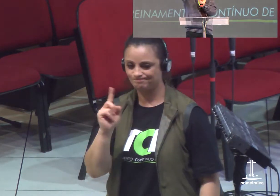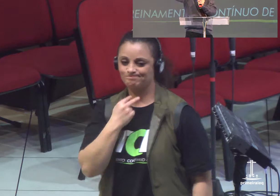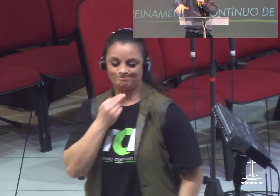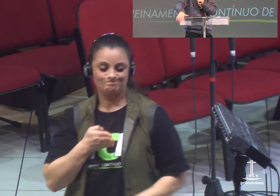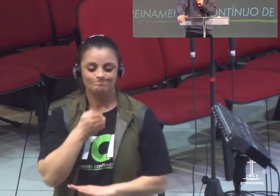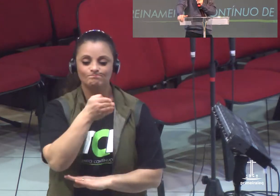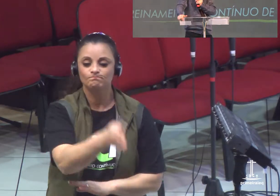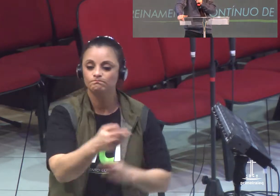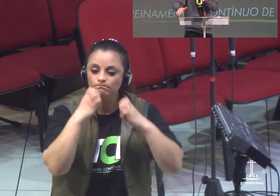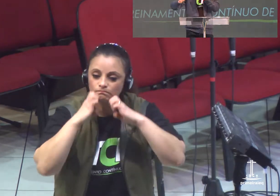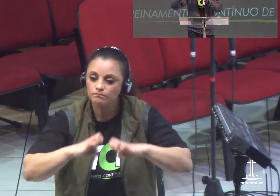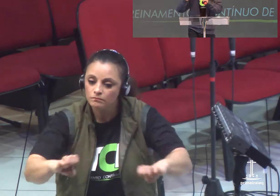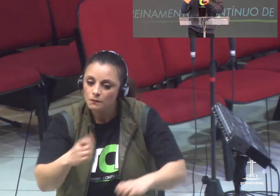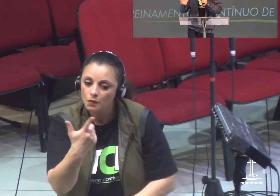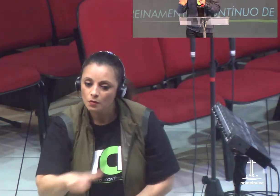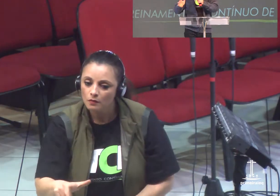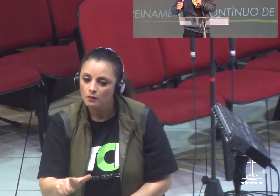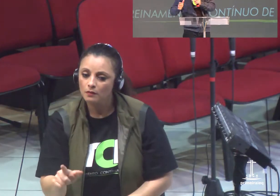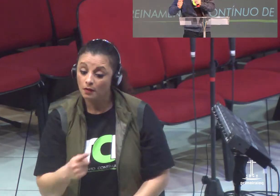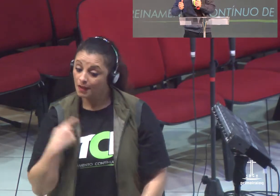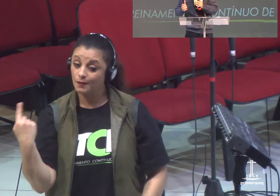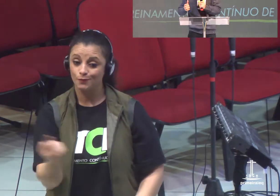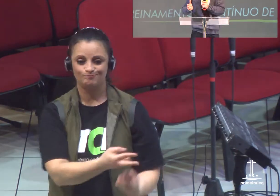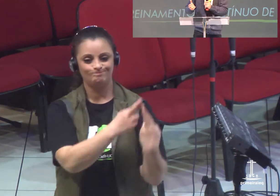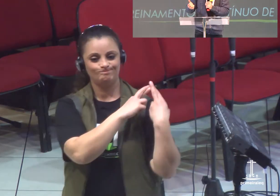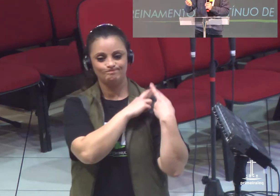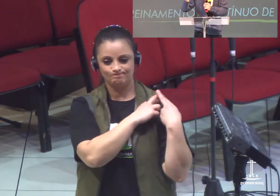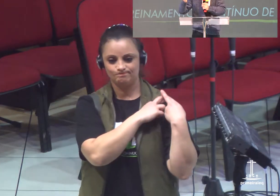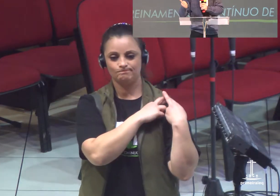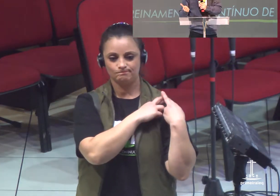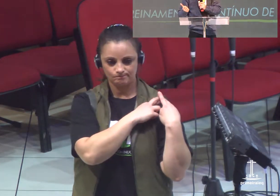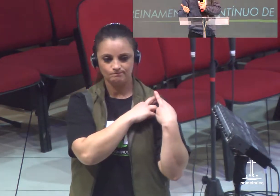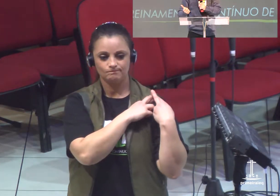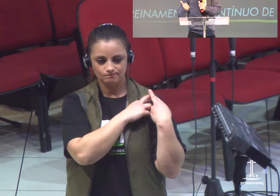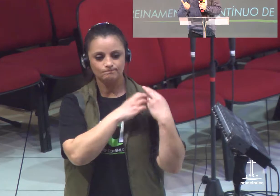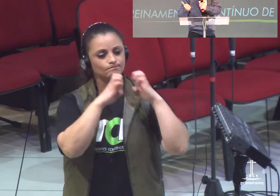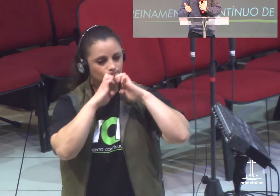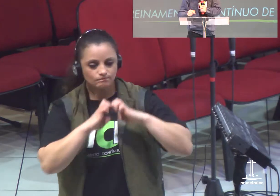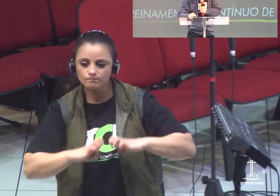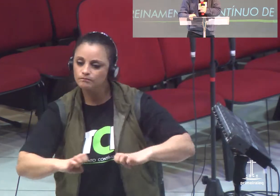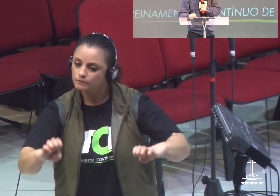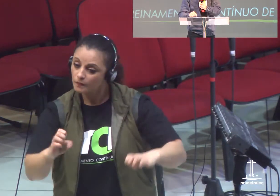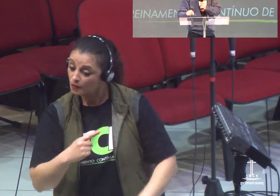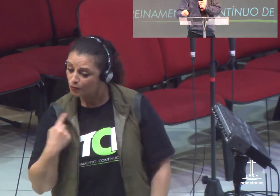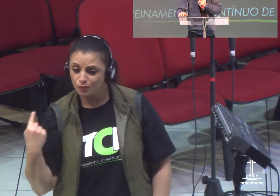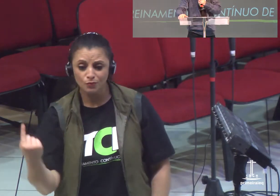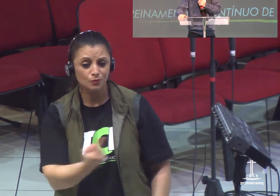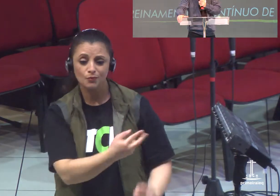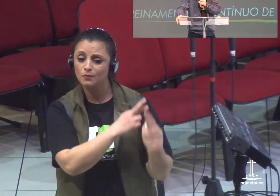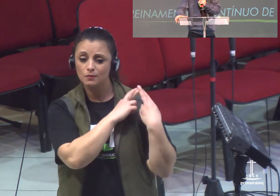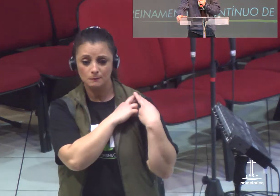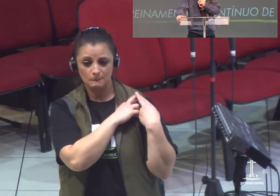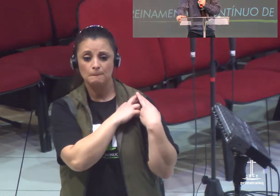Não é assim que funciona. A tarefa de anunciar o Evangelho é nossa.